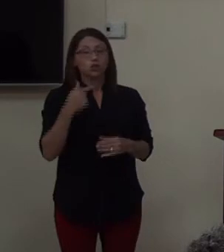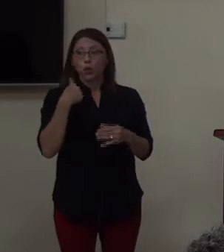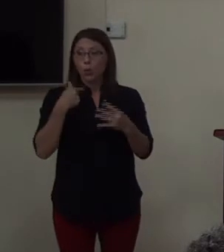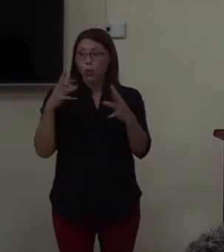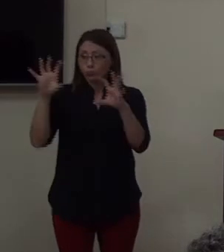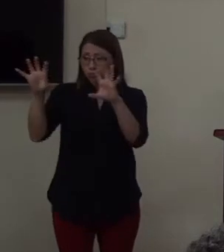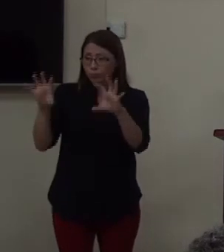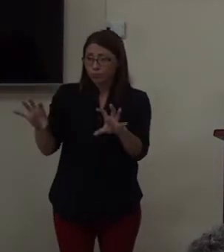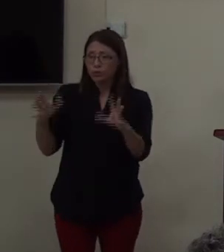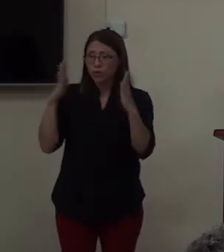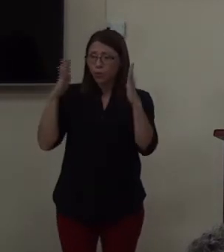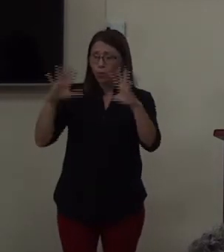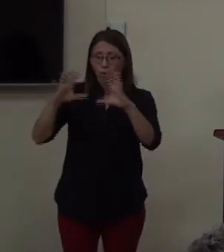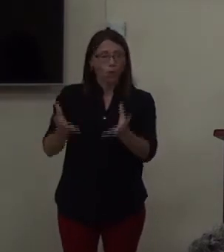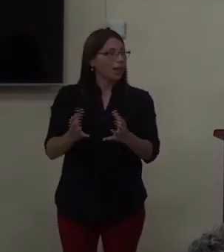tomando en cuenta varios factores,